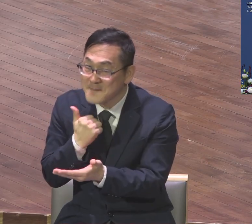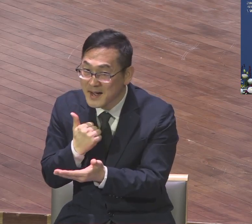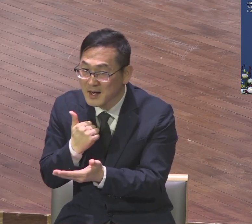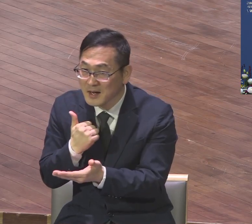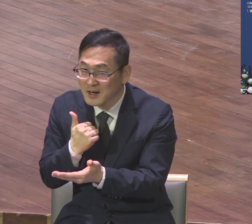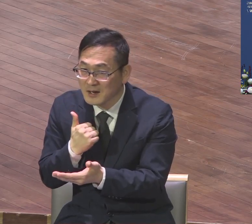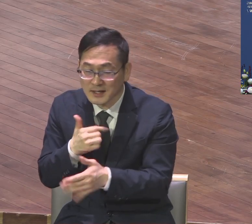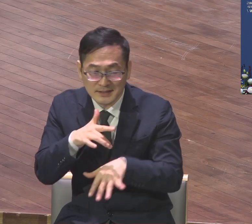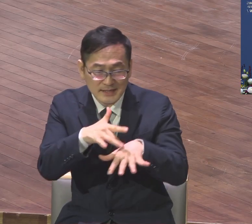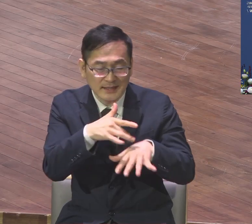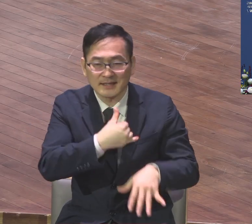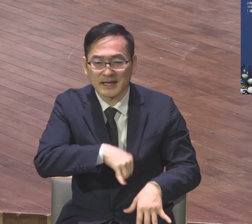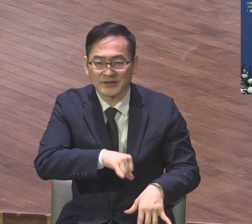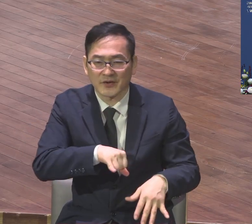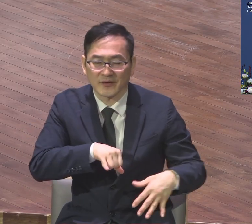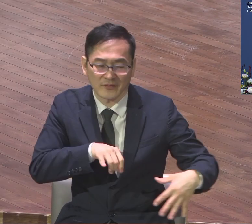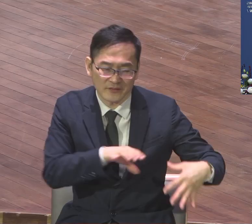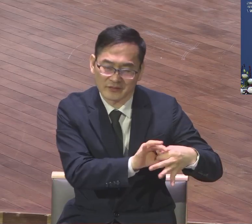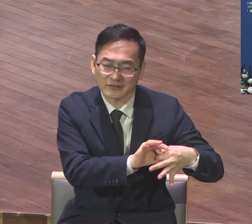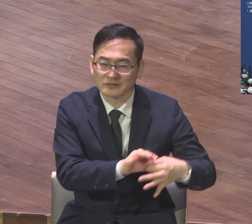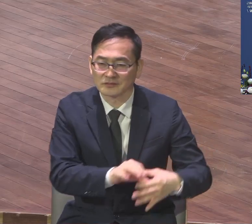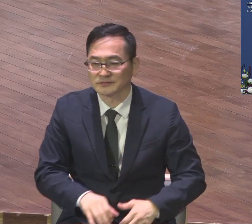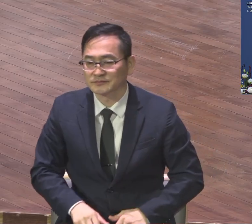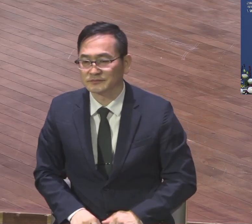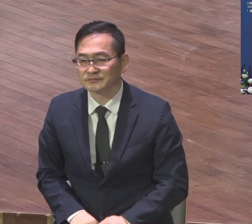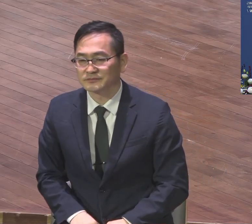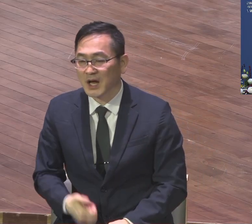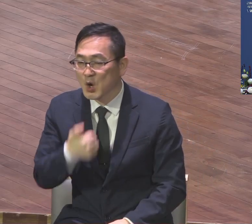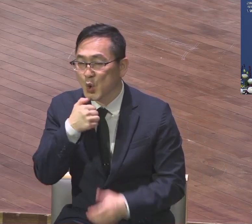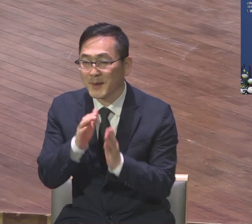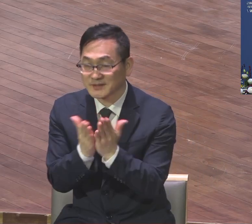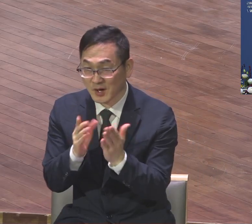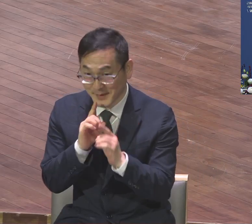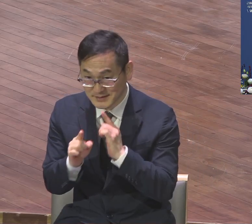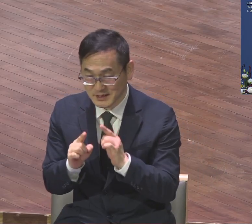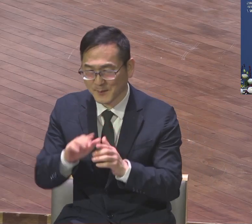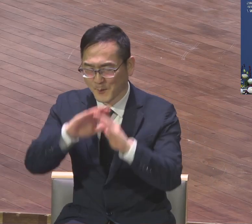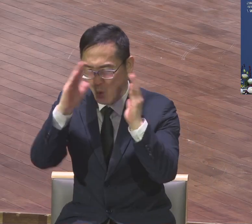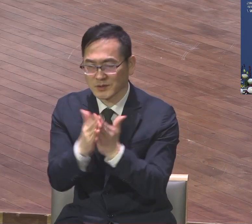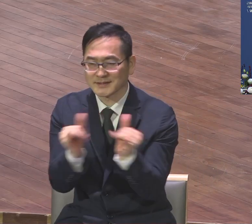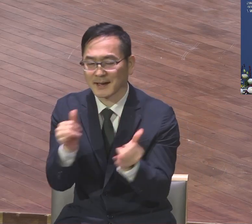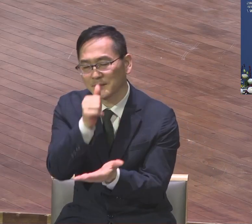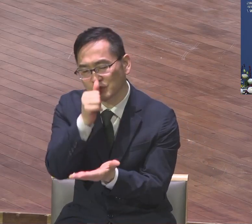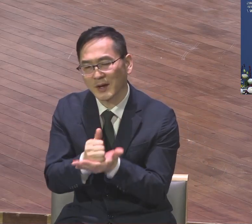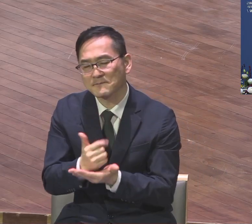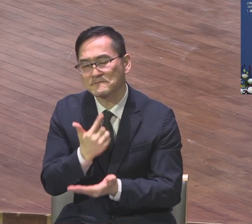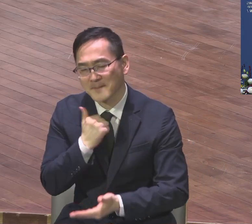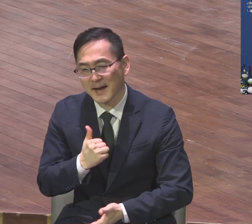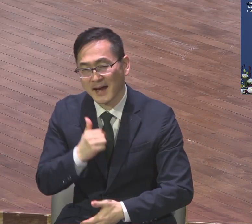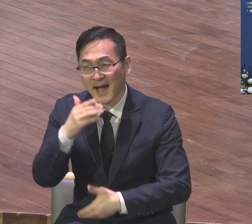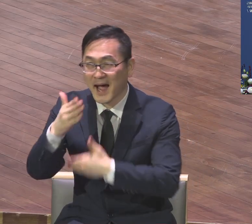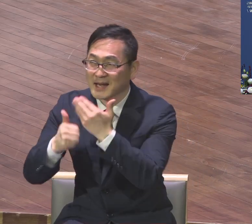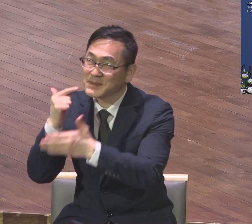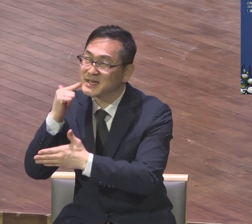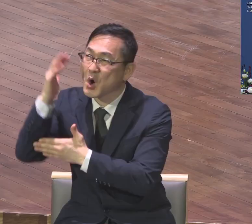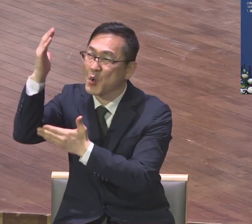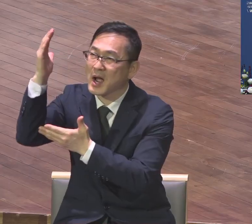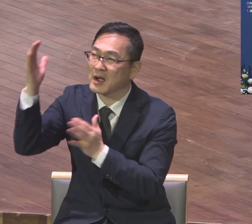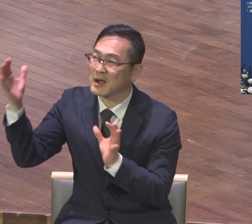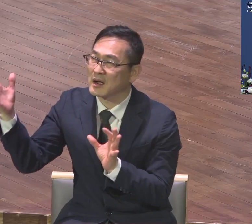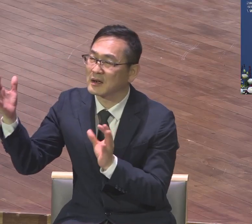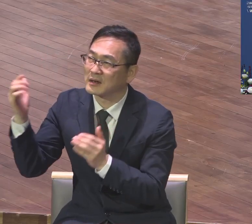그래서 성경 로마서 3장 23절에 모든 사람이 죄를 범하였으며 하나님의 영광에